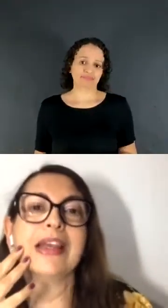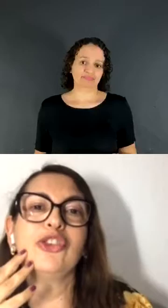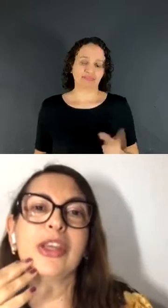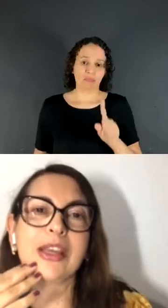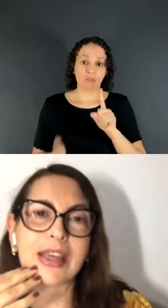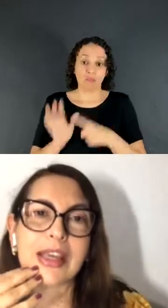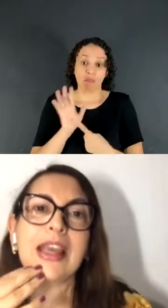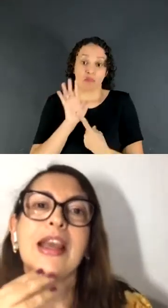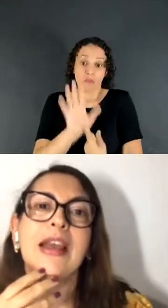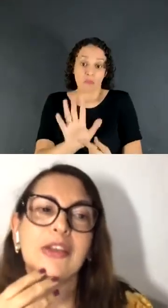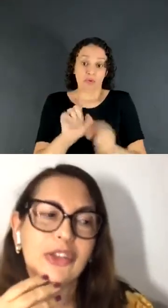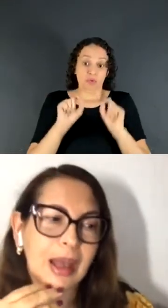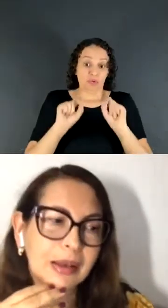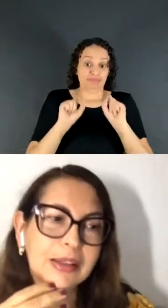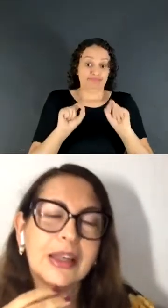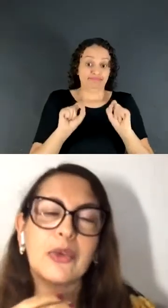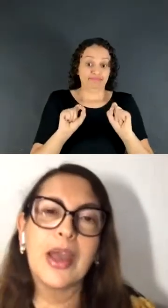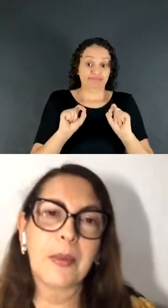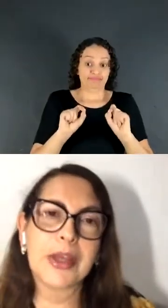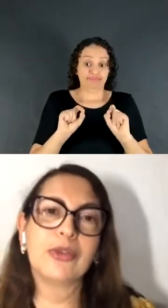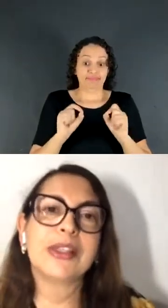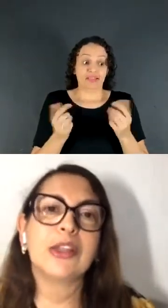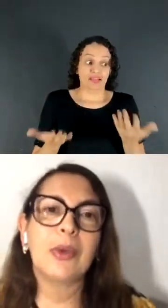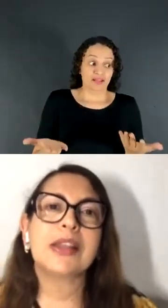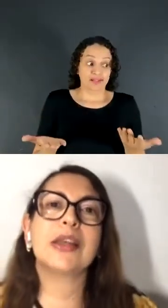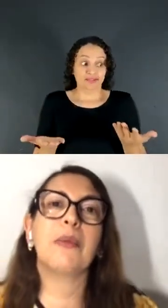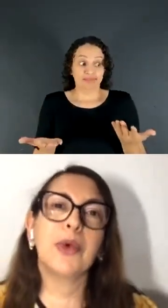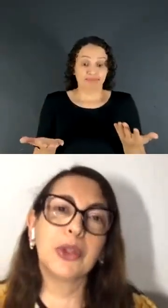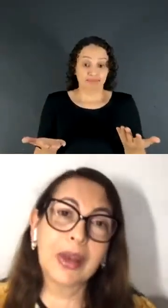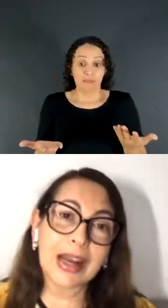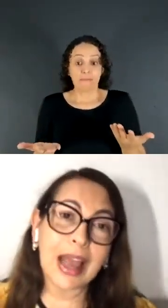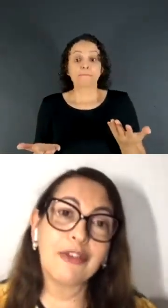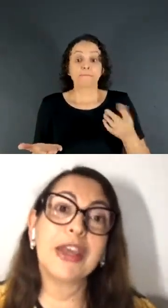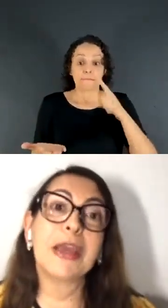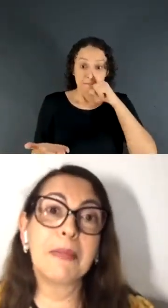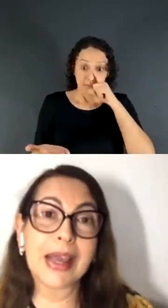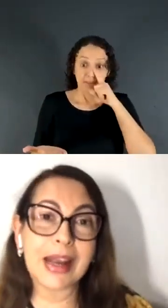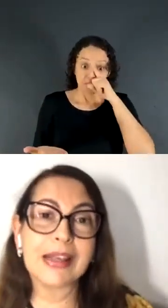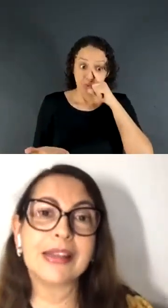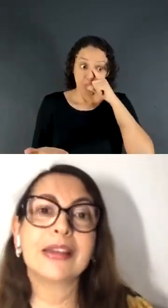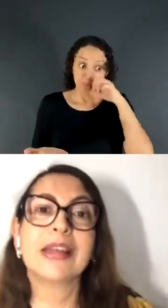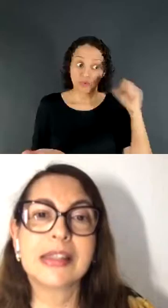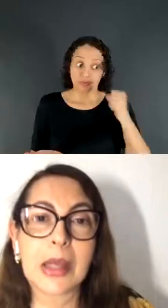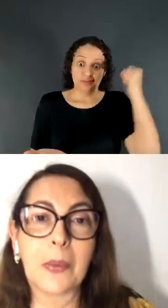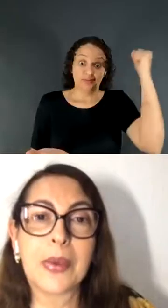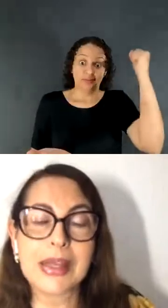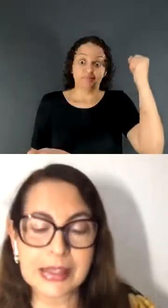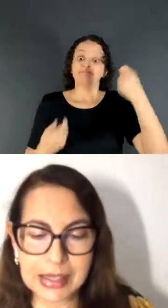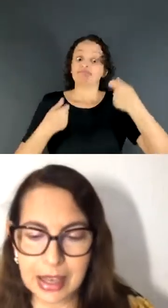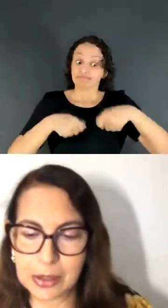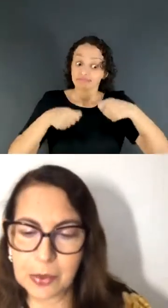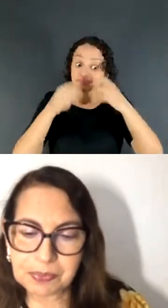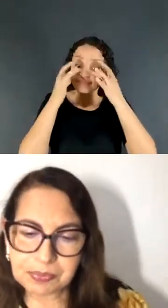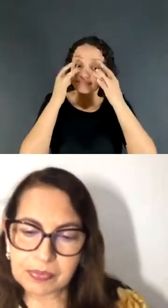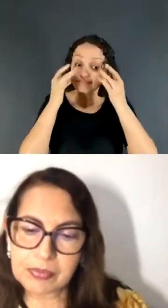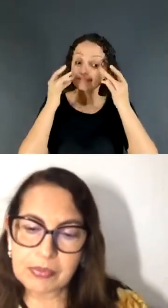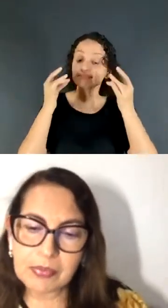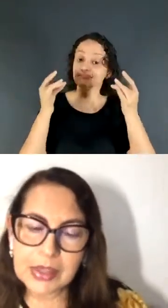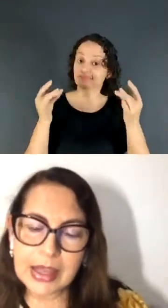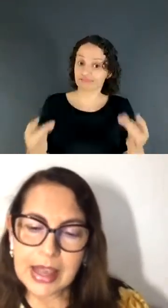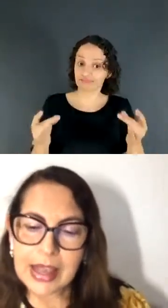né, de que está sendo realmente uma situação muito grave que merece atenção,